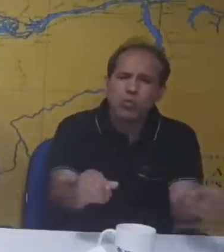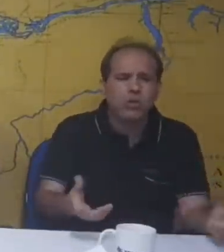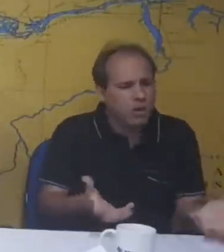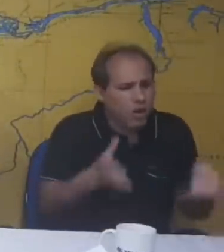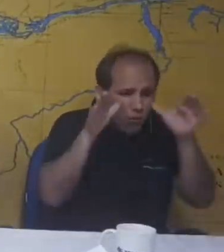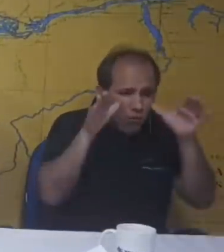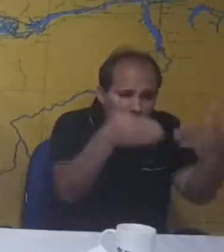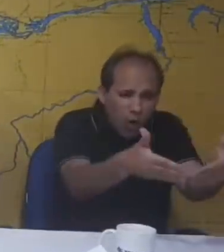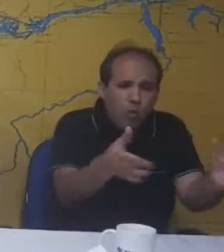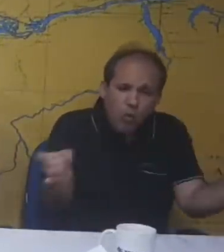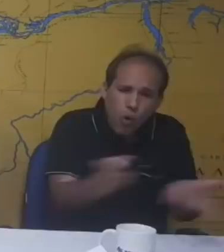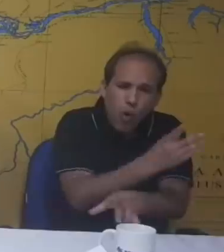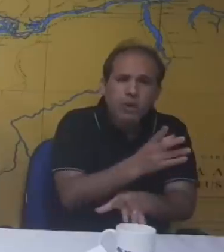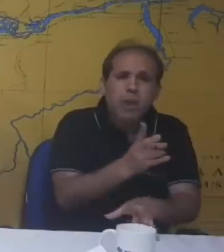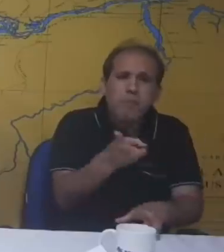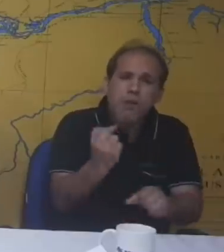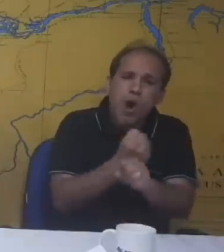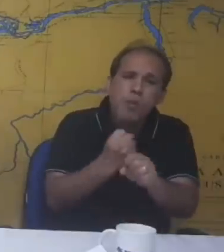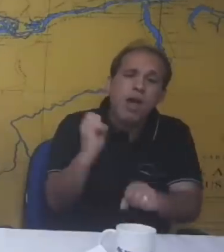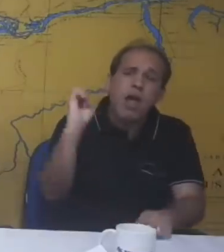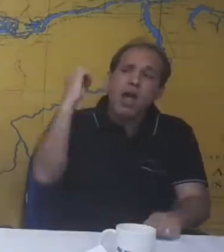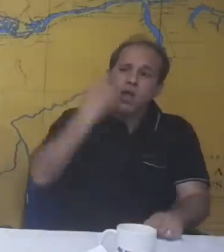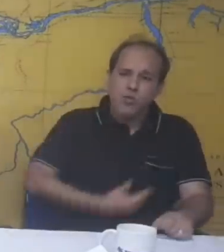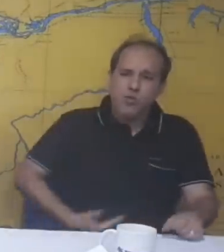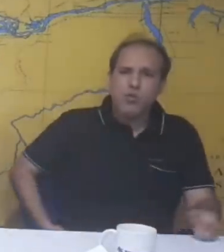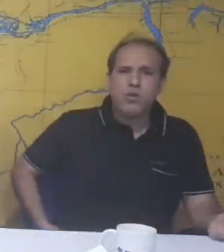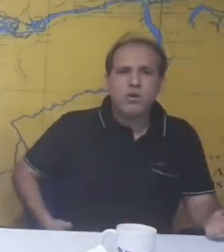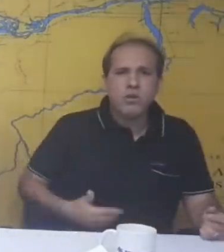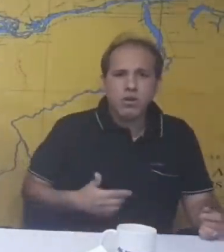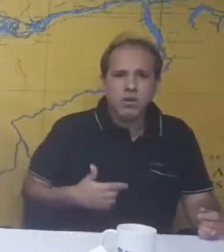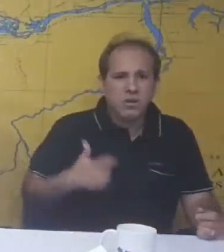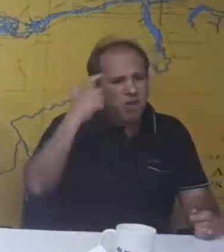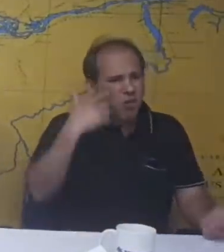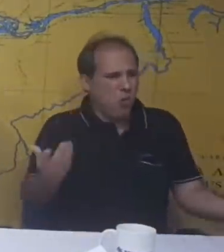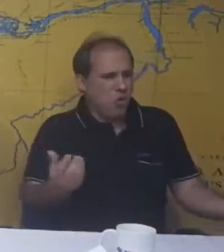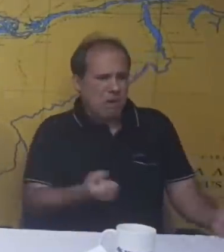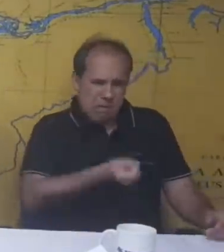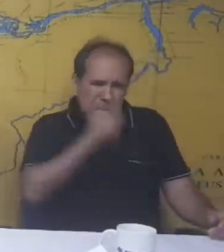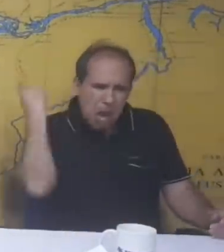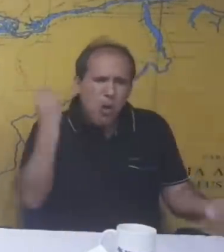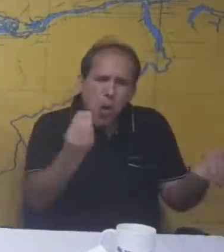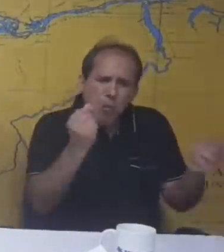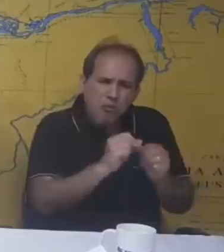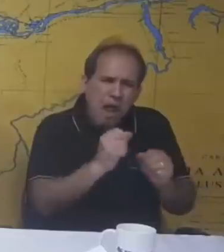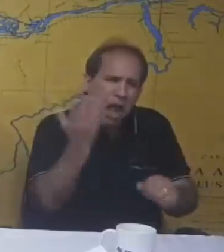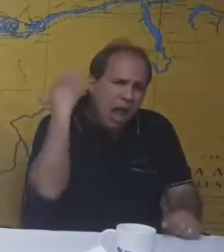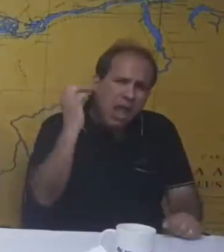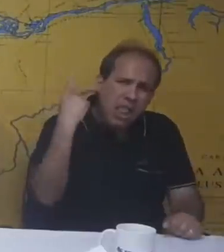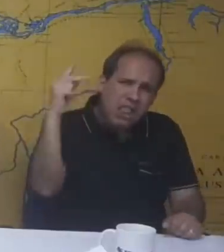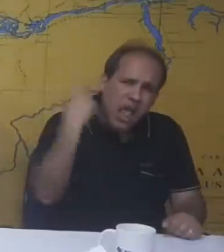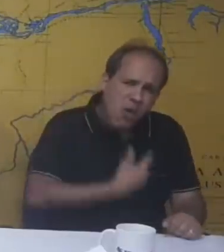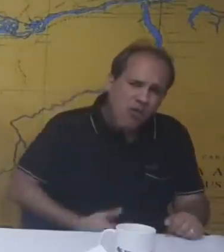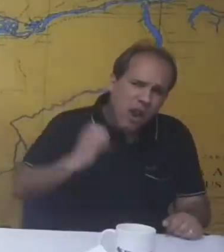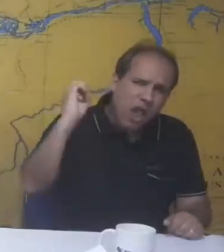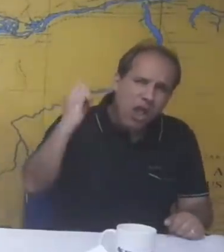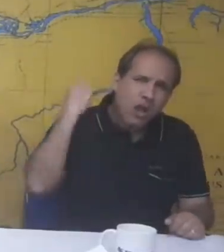é completar obras de governos anteriores. Não tem nenhum demérito nisso não, tá certo? Estou deixando bem claro que as obras não são nossas.